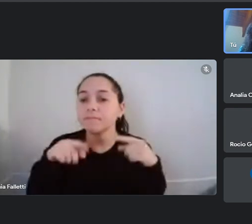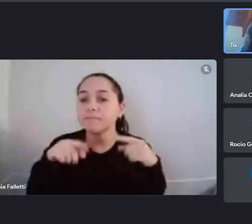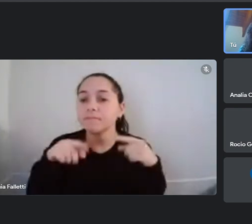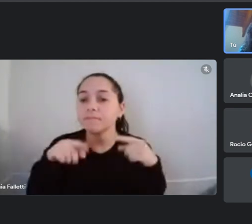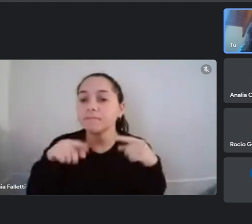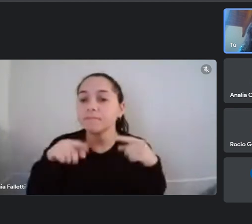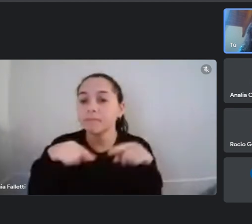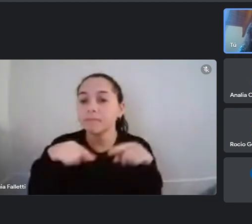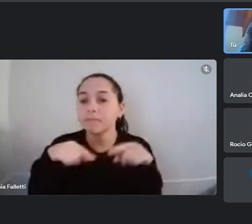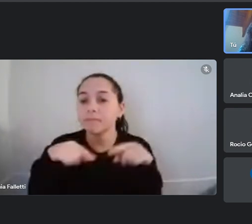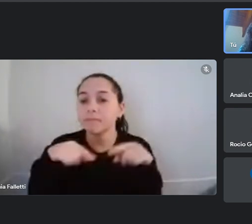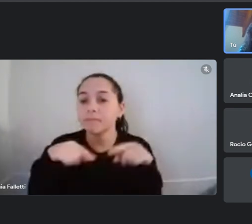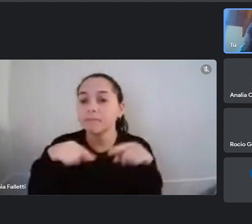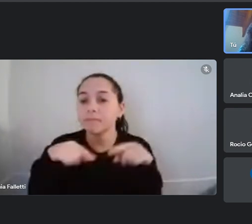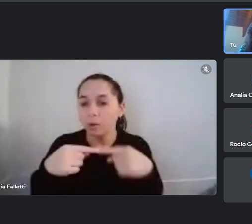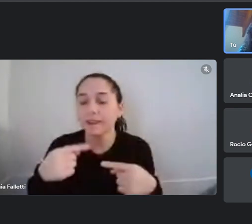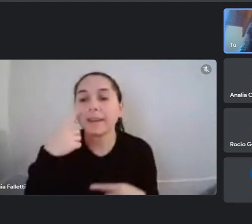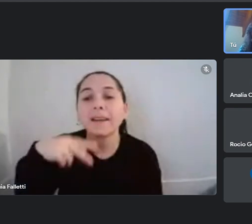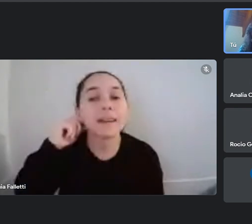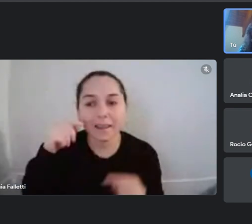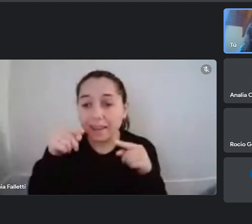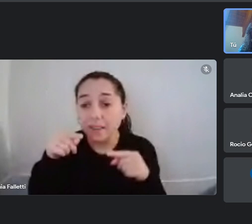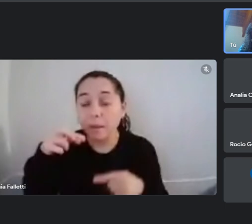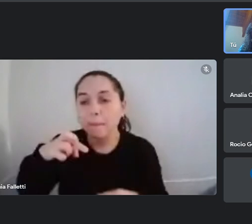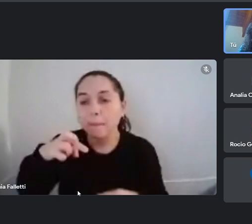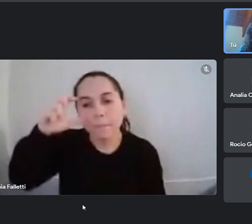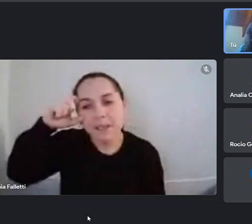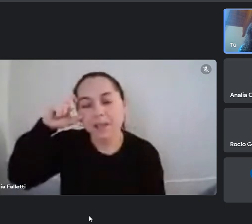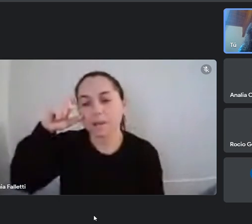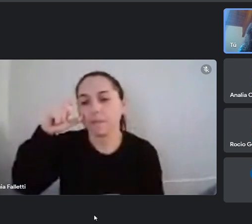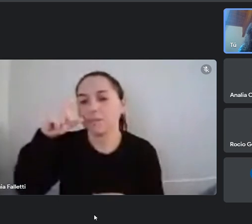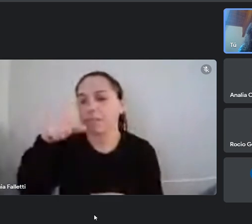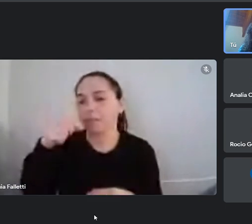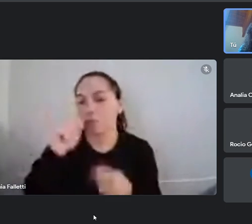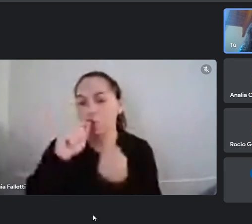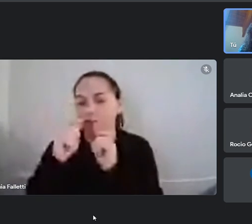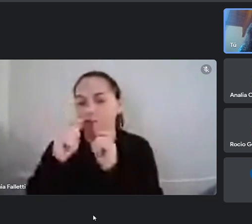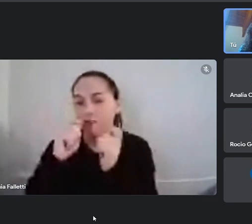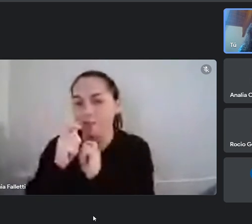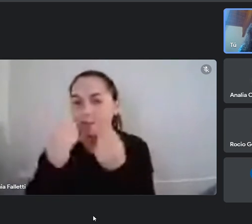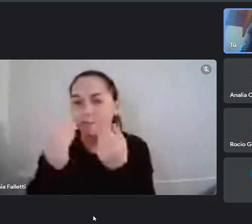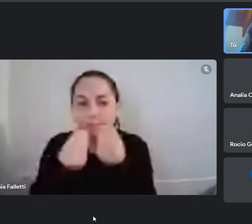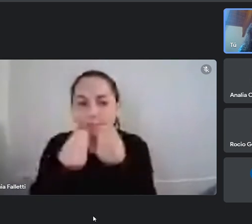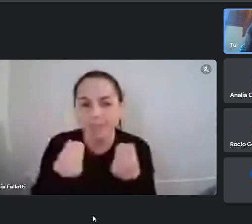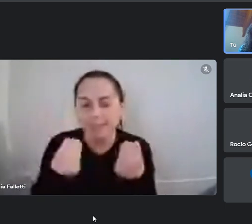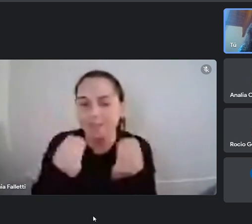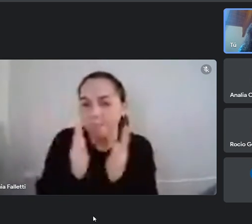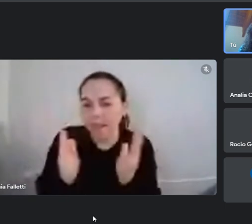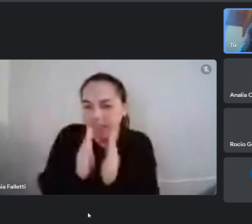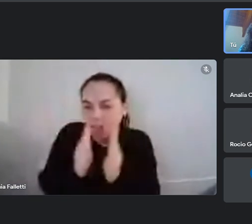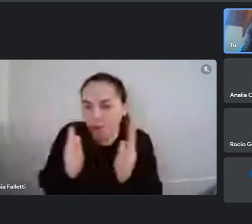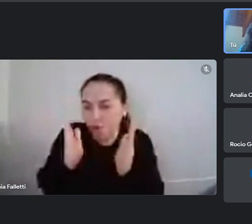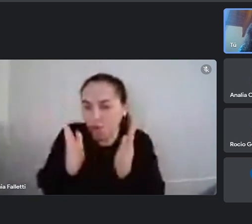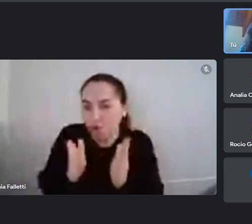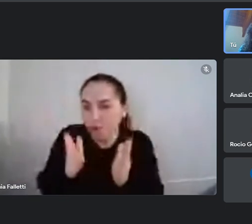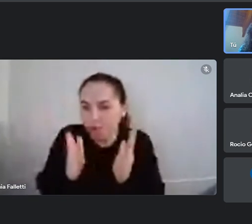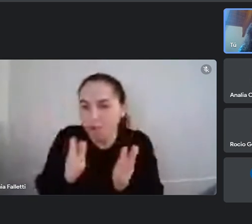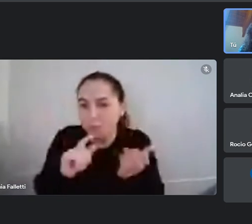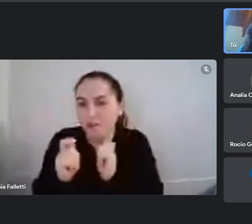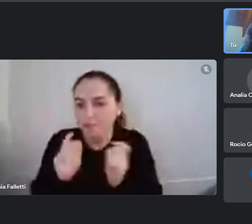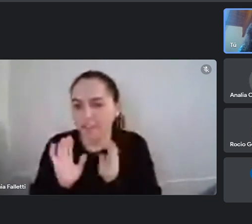un sustantivo, periodo de planificación, ¿sí? En cambio acá, en este, es